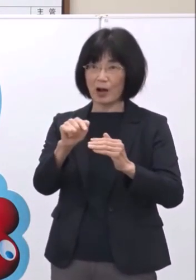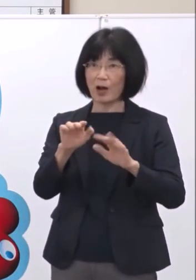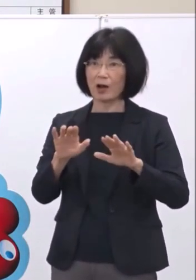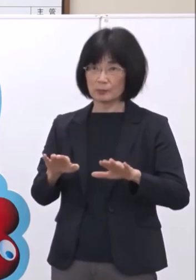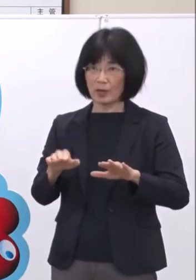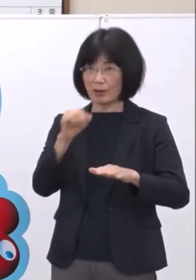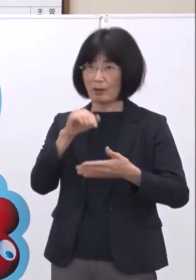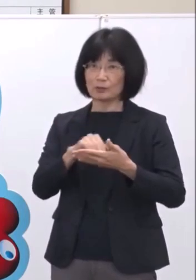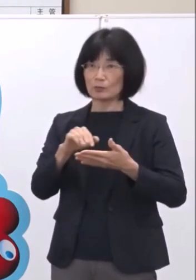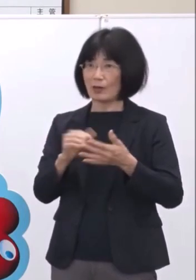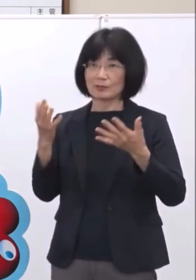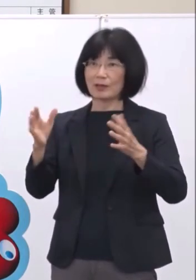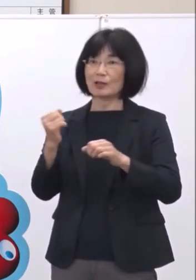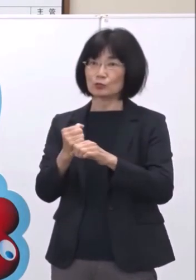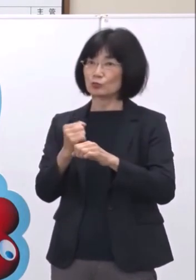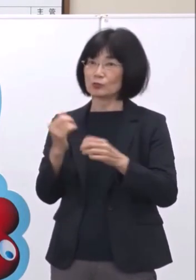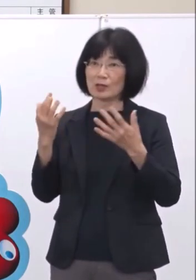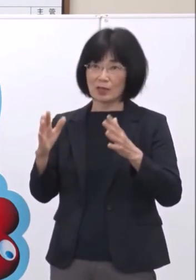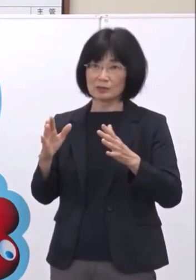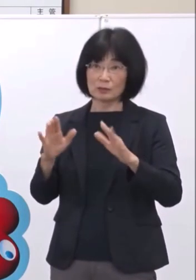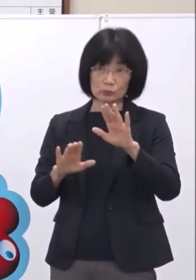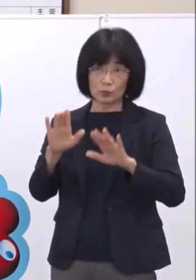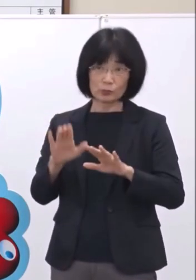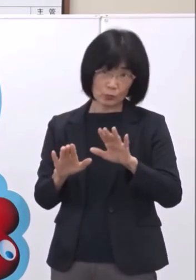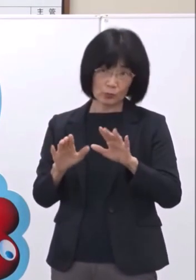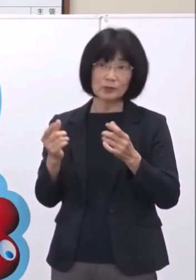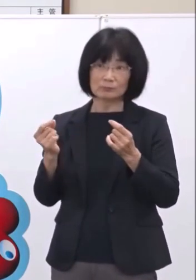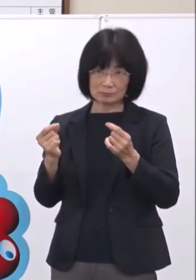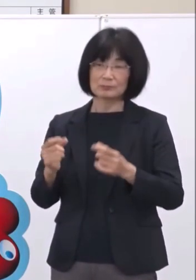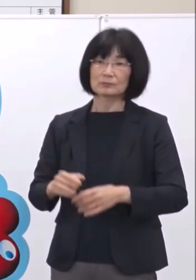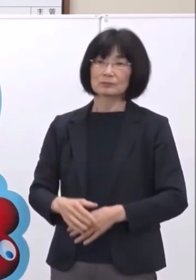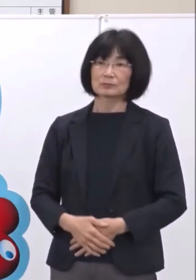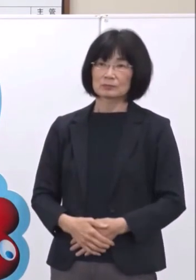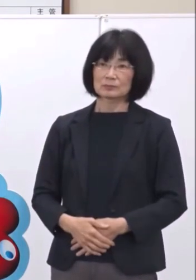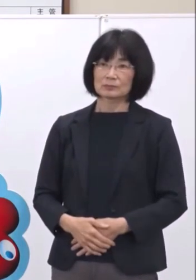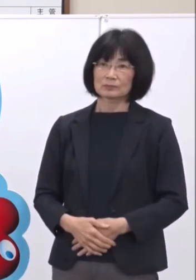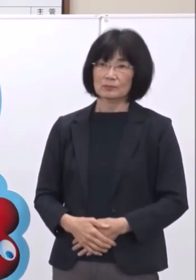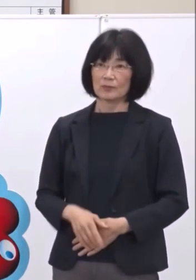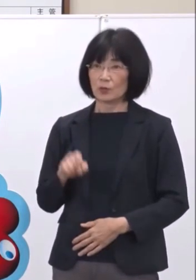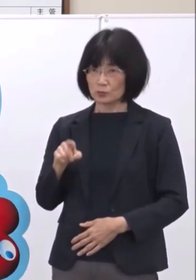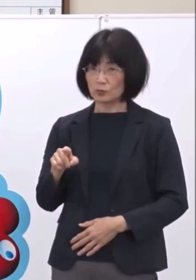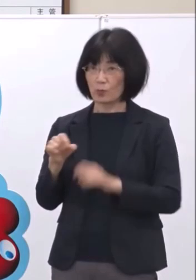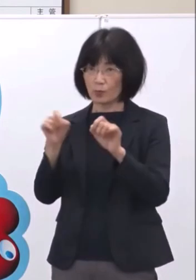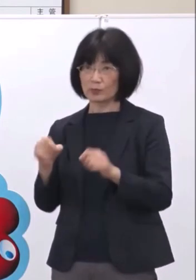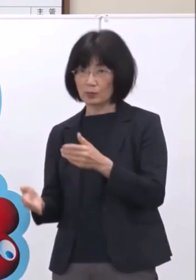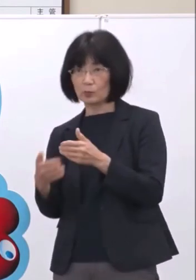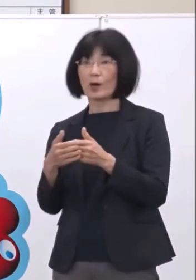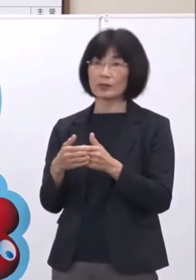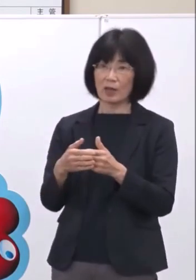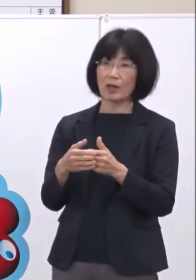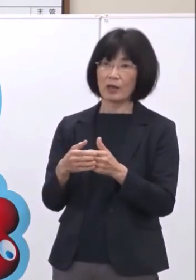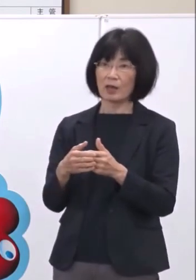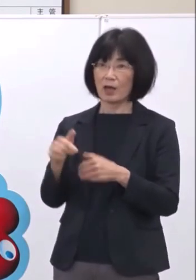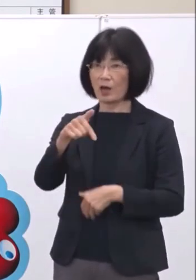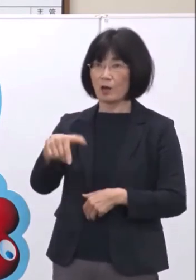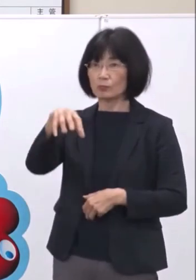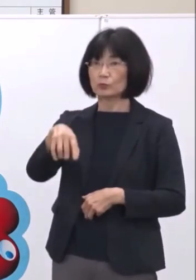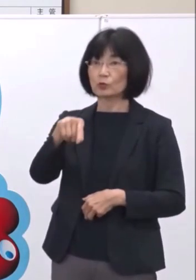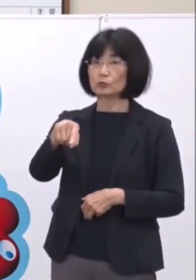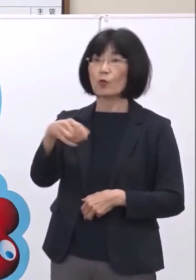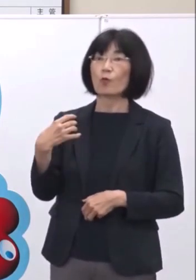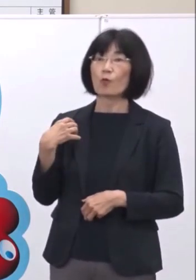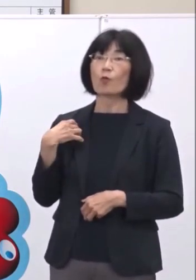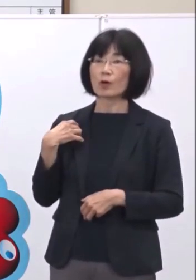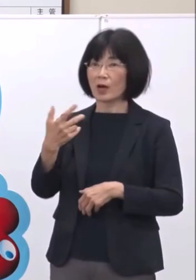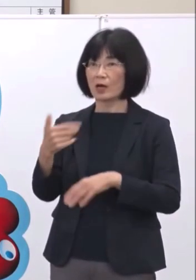も予算が出てないっていうのは前お話ししたと思いますけれども、でそれを踏まえて、部局の方から市